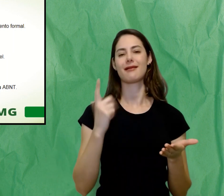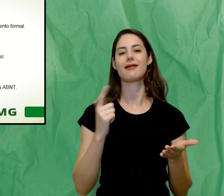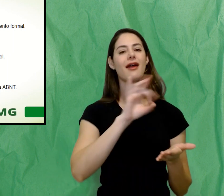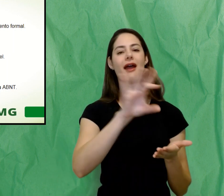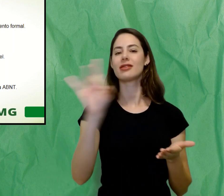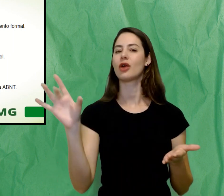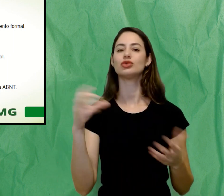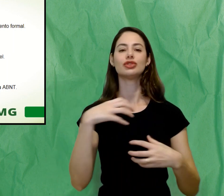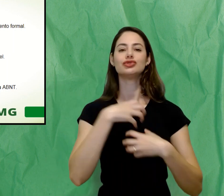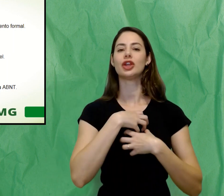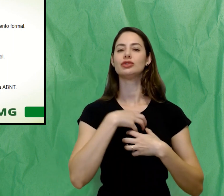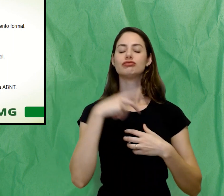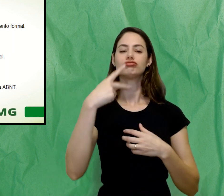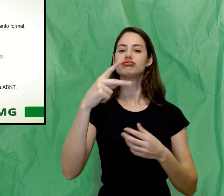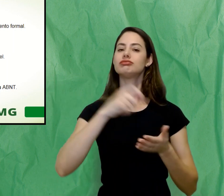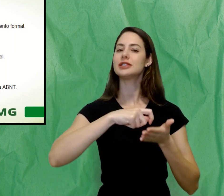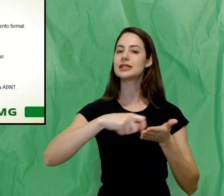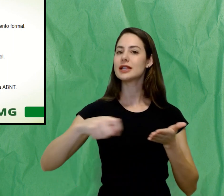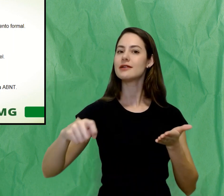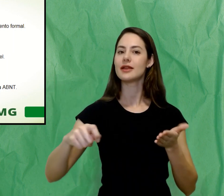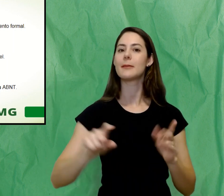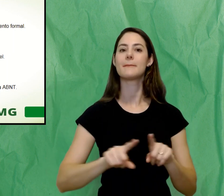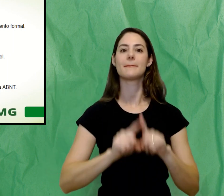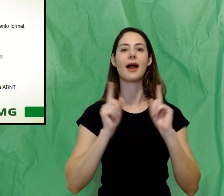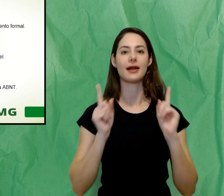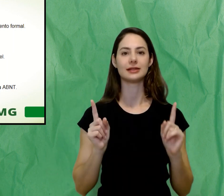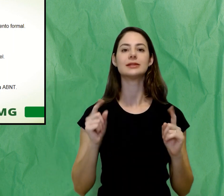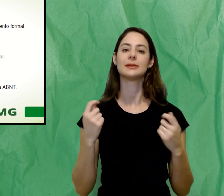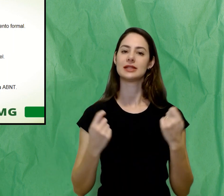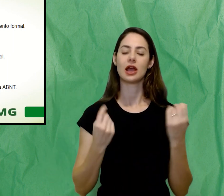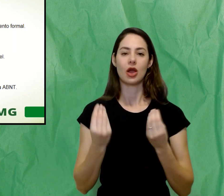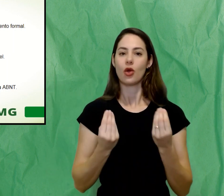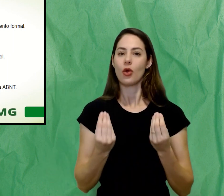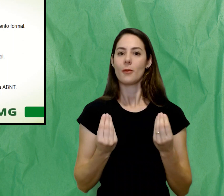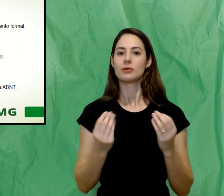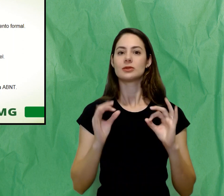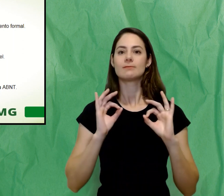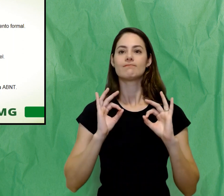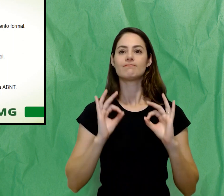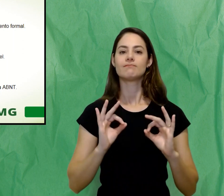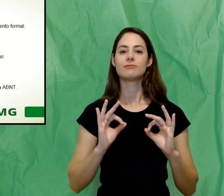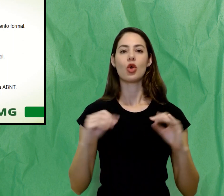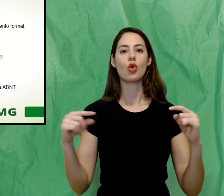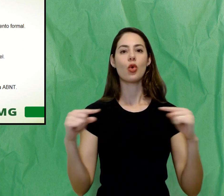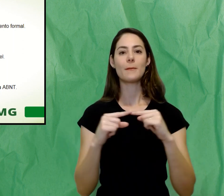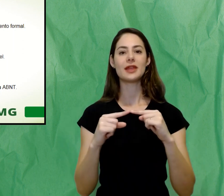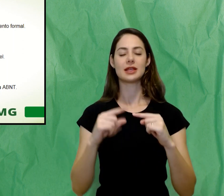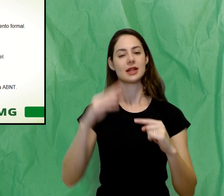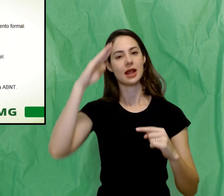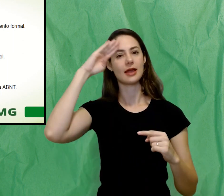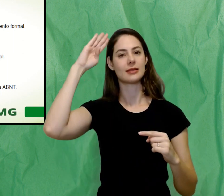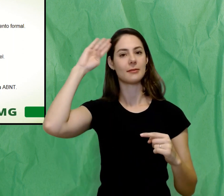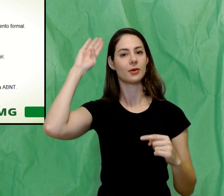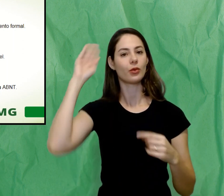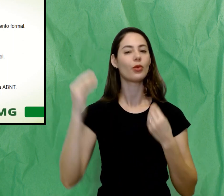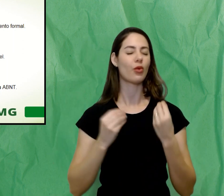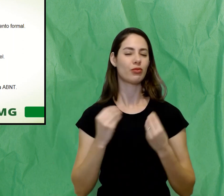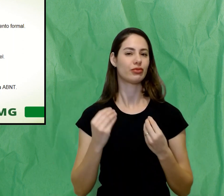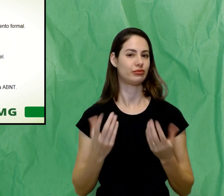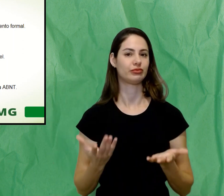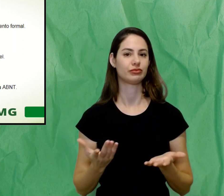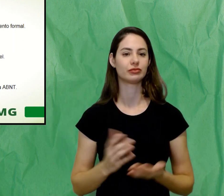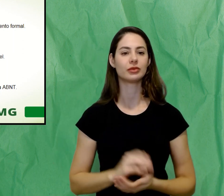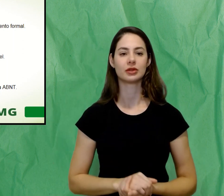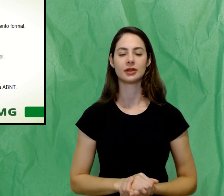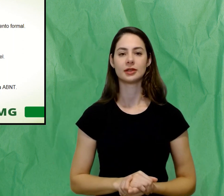escrever. Porém, é interessante a gente ver como ele deve ter num consenso acadêmico, como ele deve se comportar num consenso acadêmico.